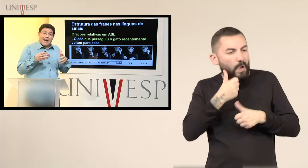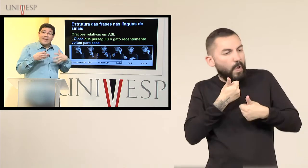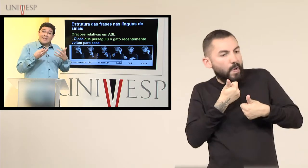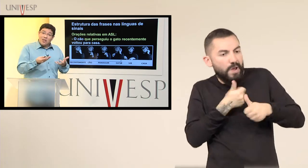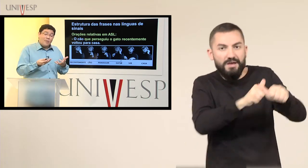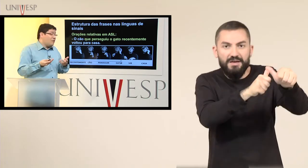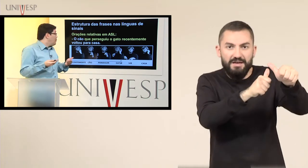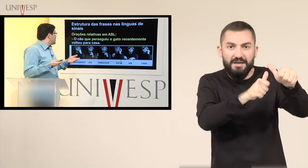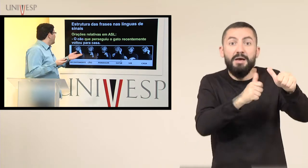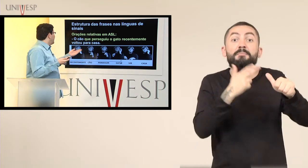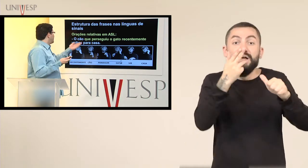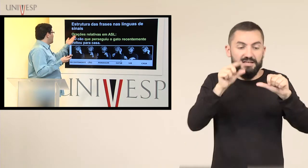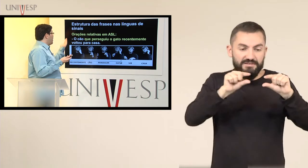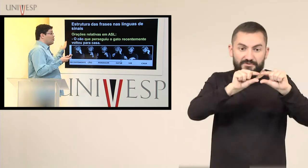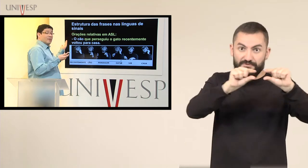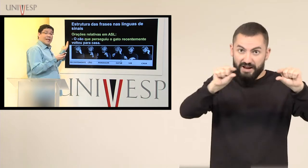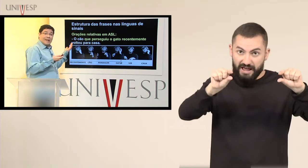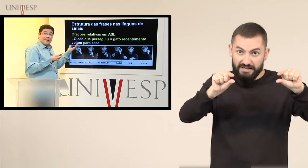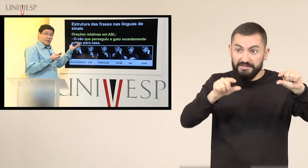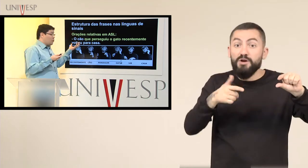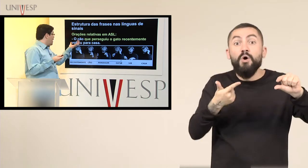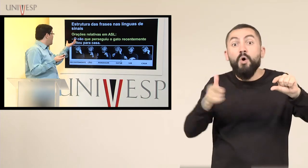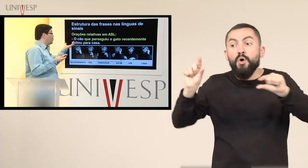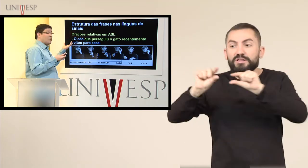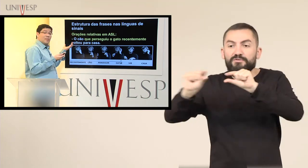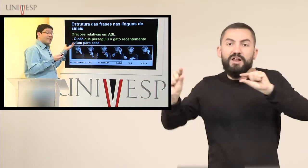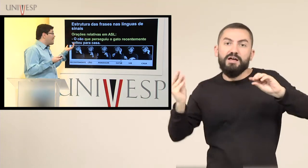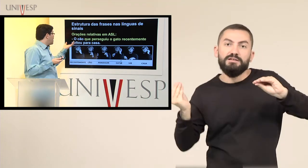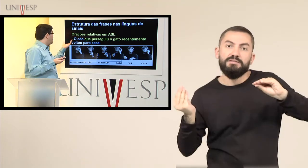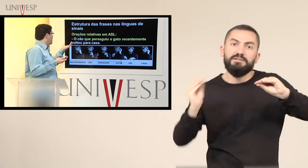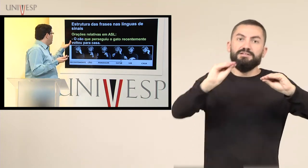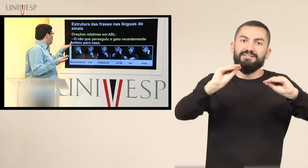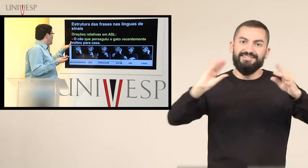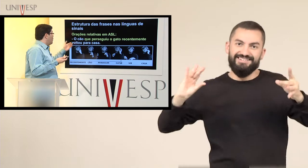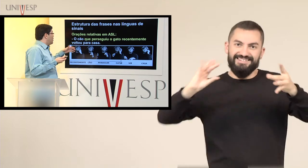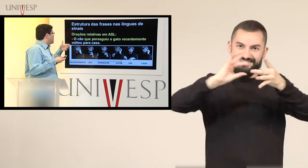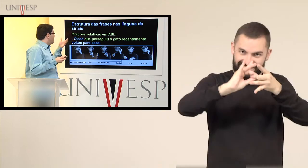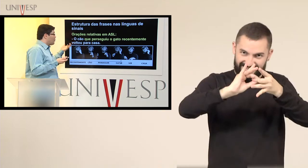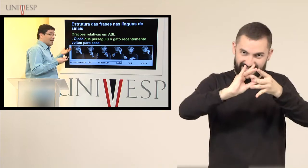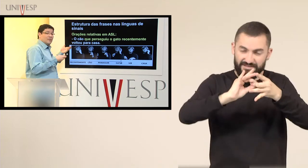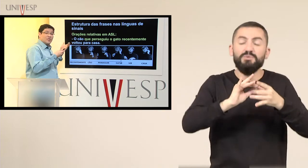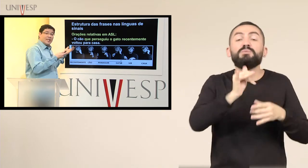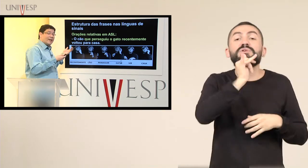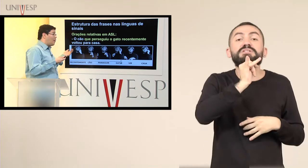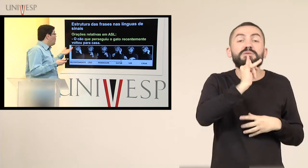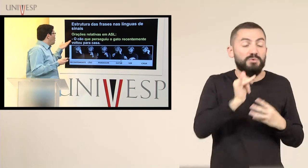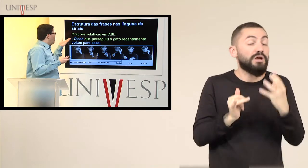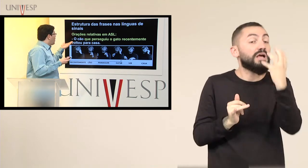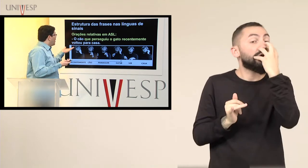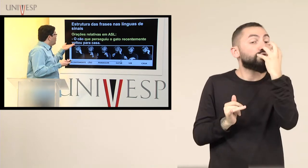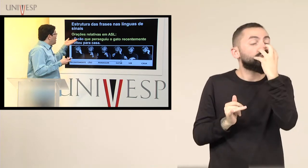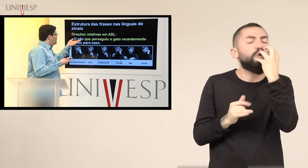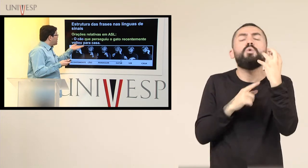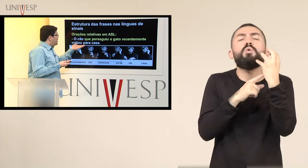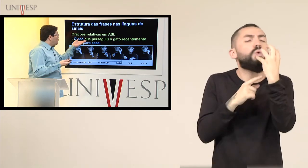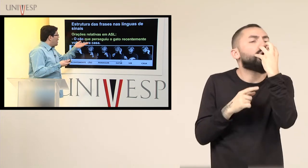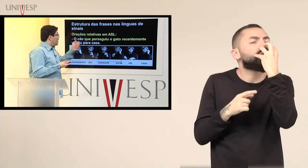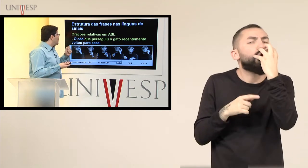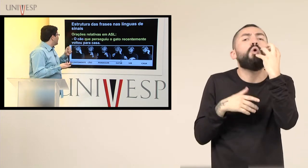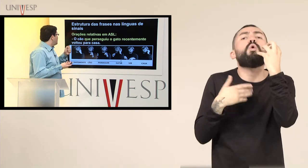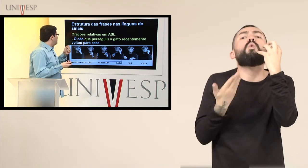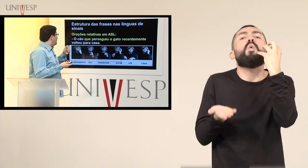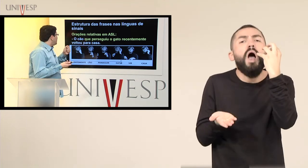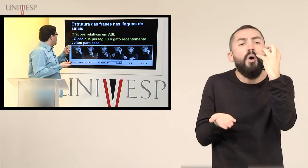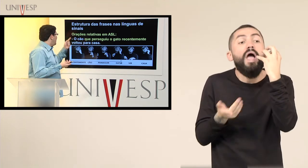que acrescenta uma informação a respeito do elemento que o precede, o cão. Então, estamos falando de que cão? O cão que perseguiu o